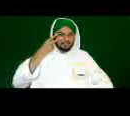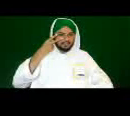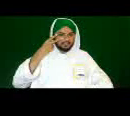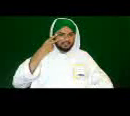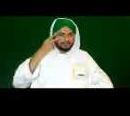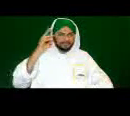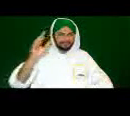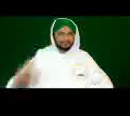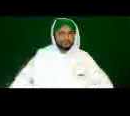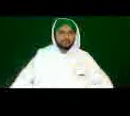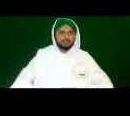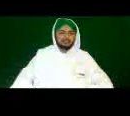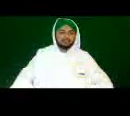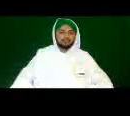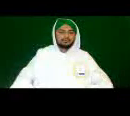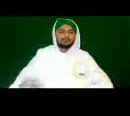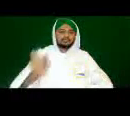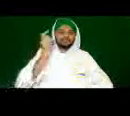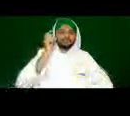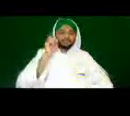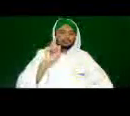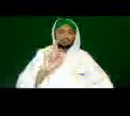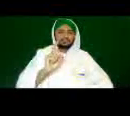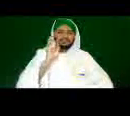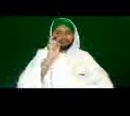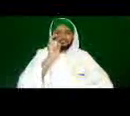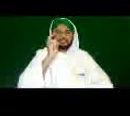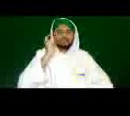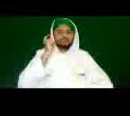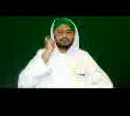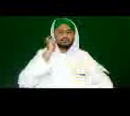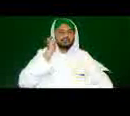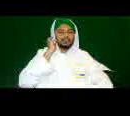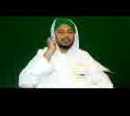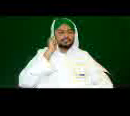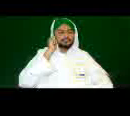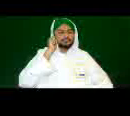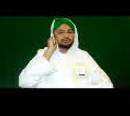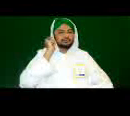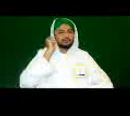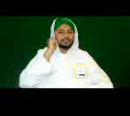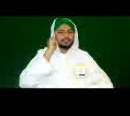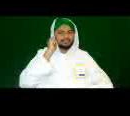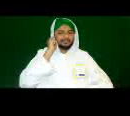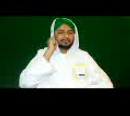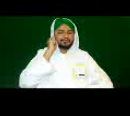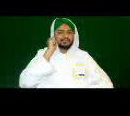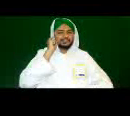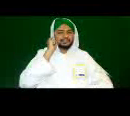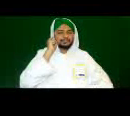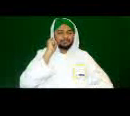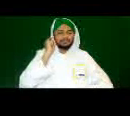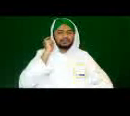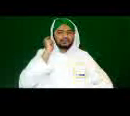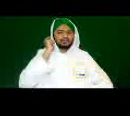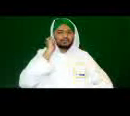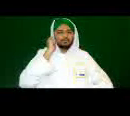دیکھنا. سننا، شہادت کی انگلی کو کان پر رکھ دیں، سننا، کان میں آواز جاتی ہے،